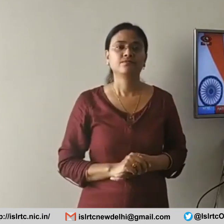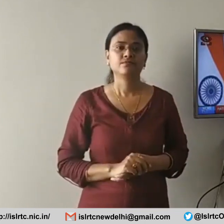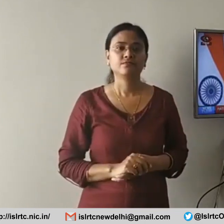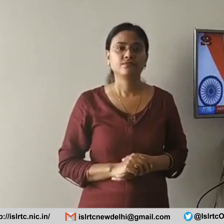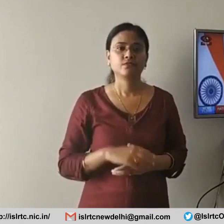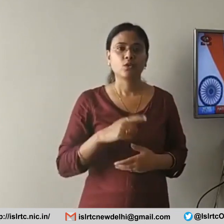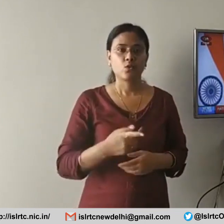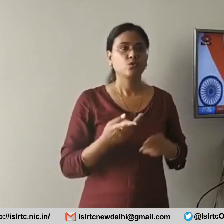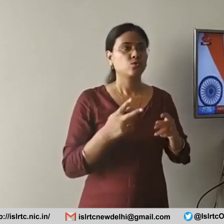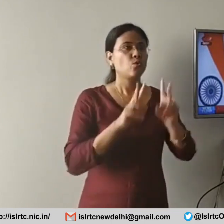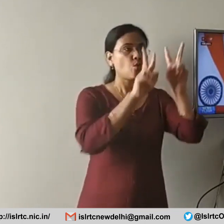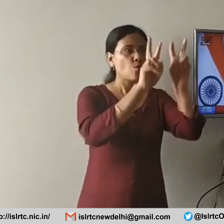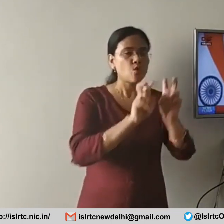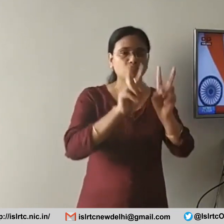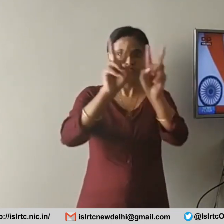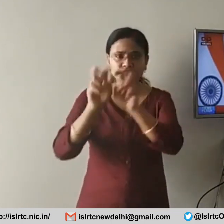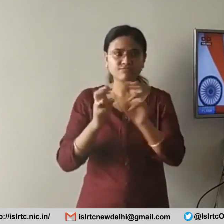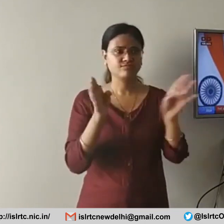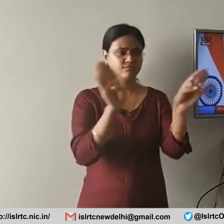और लॉकडाउन का